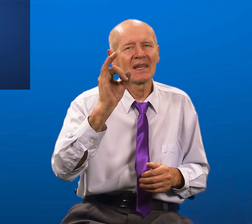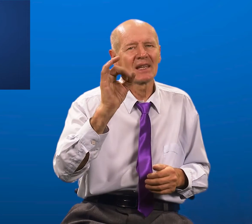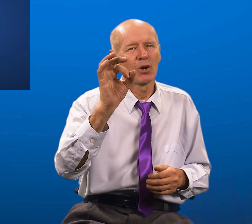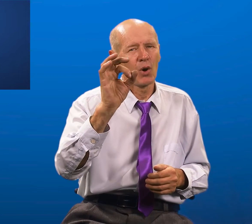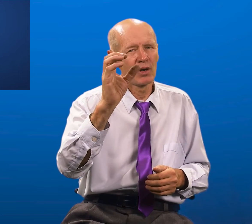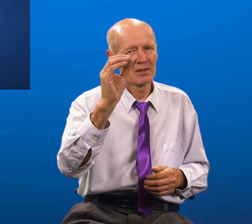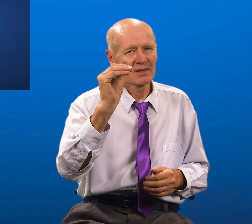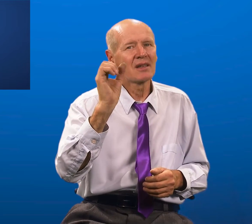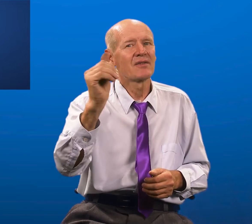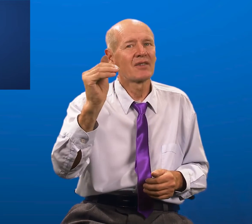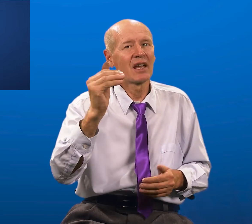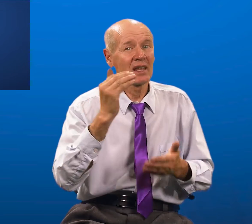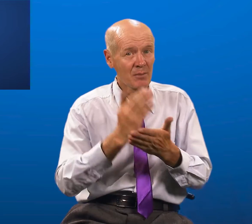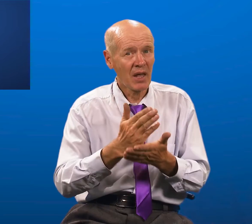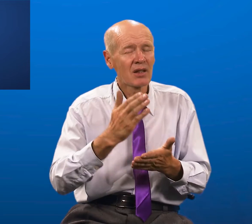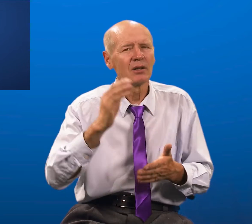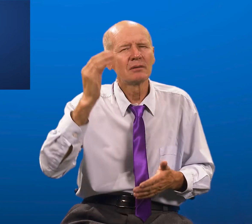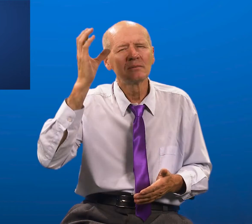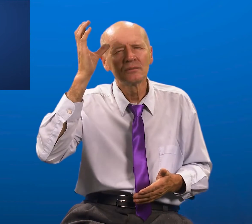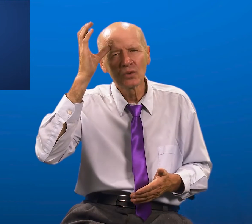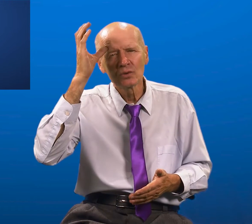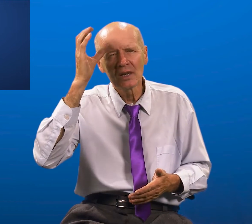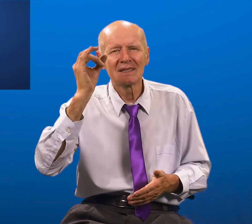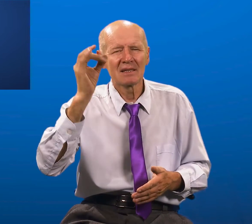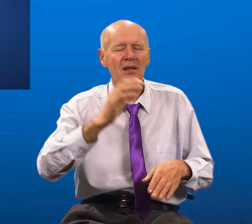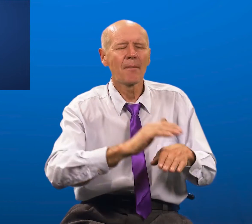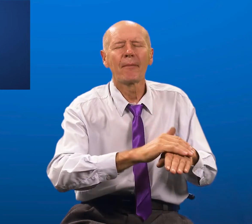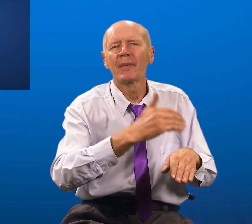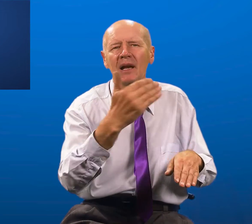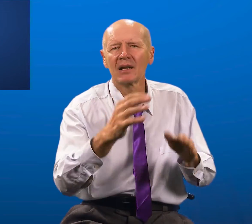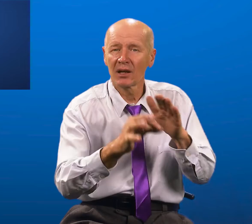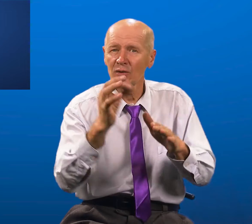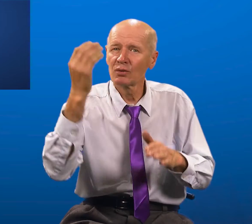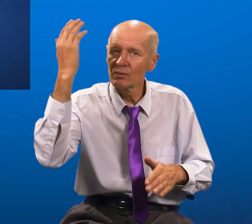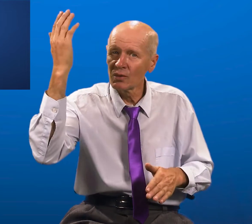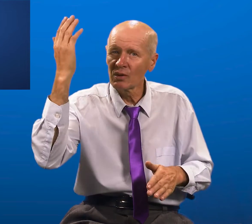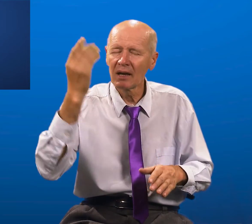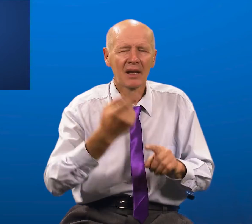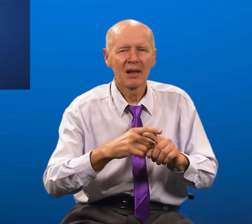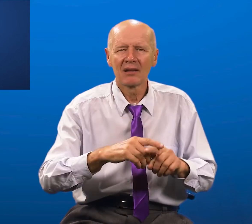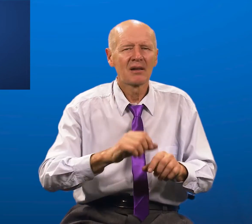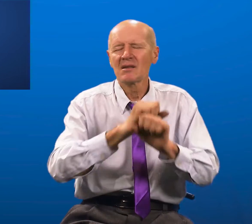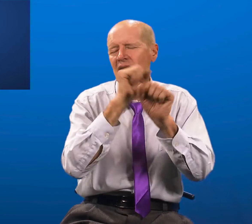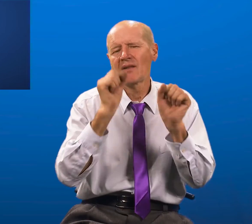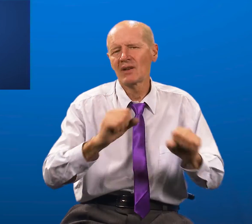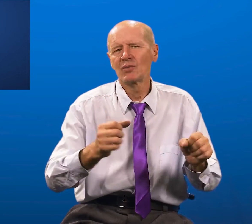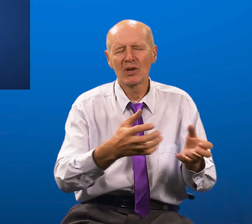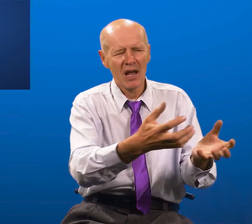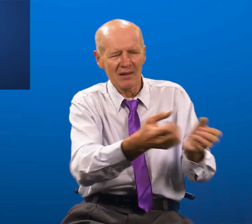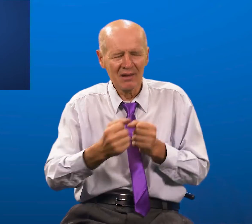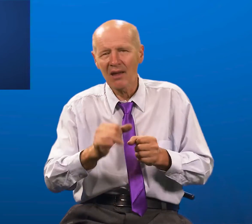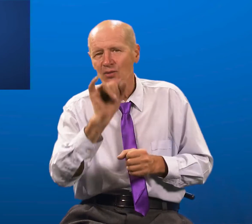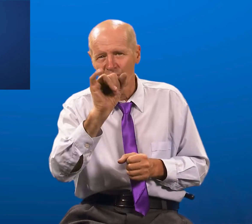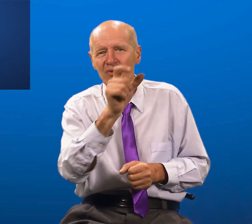Иосиф, он имел мудрость и благодать от Бога, и это невозможно